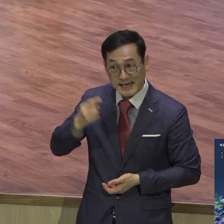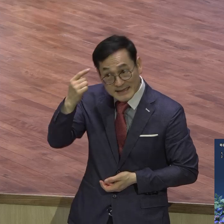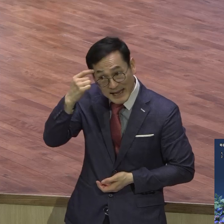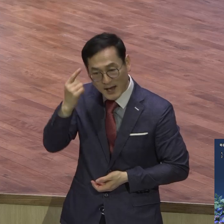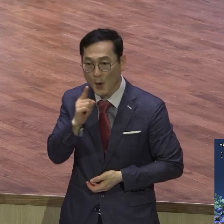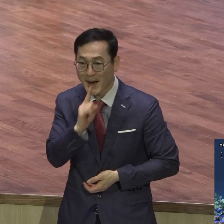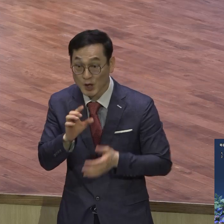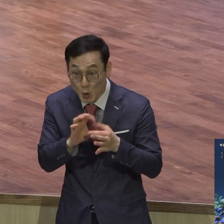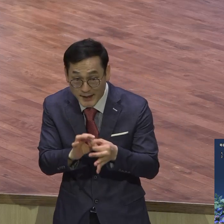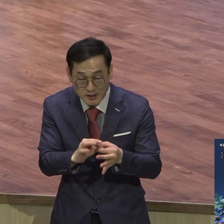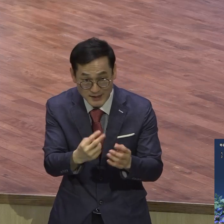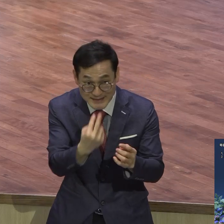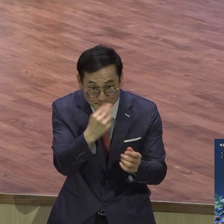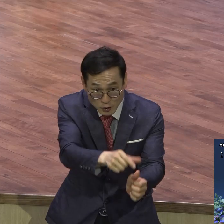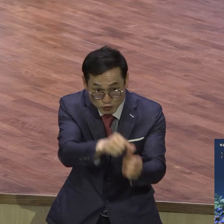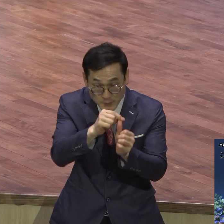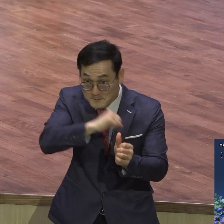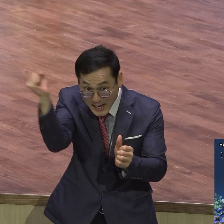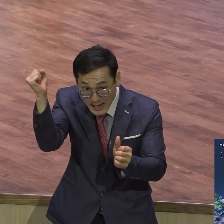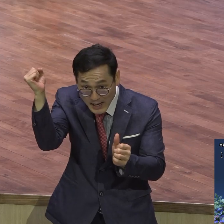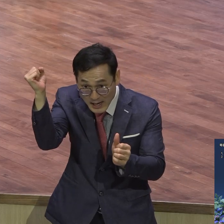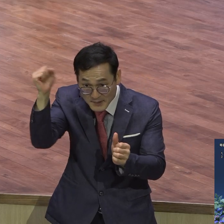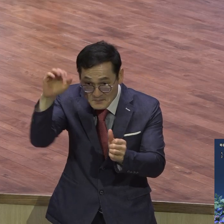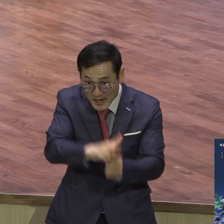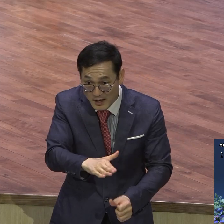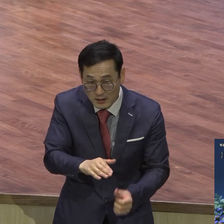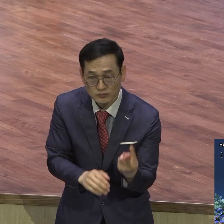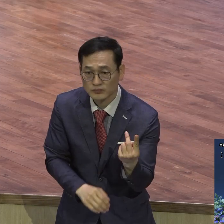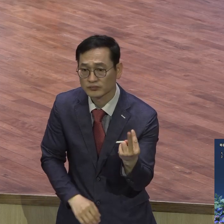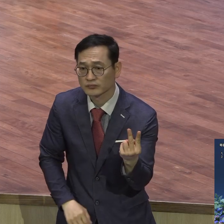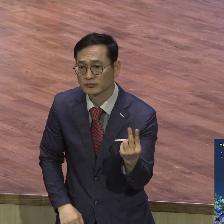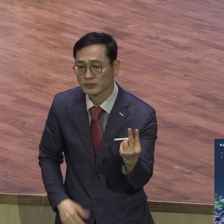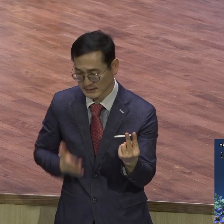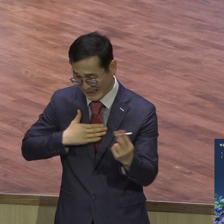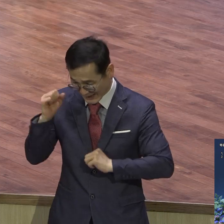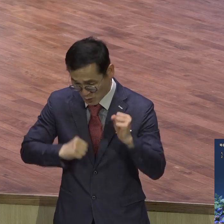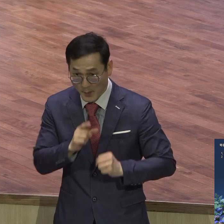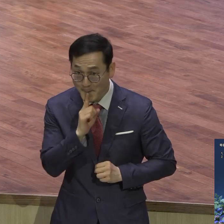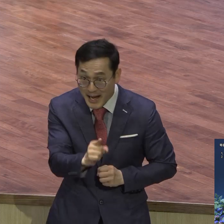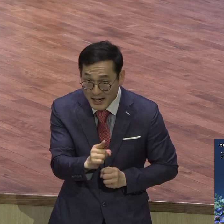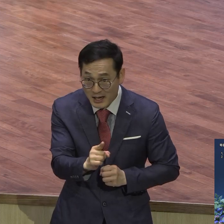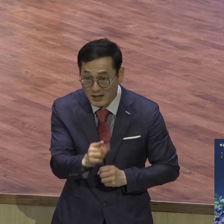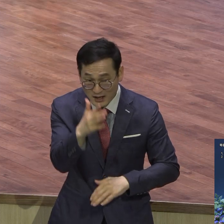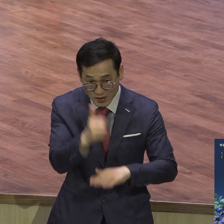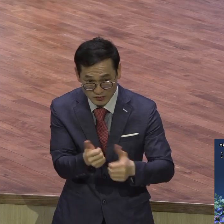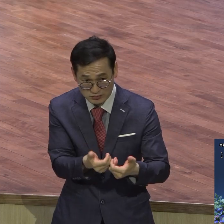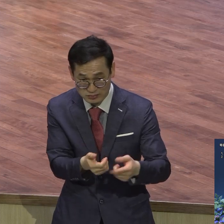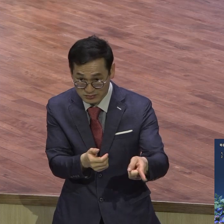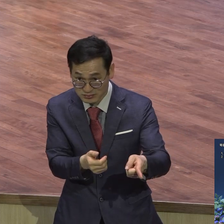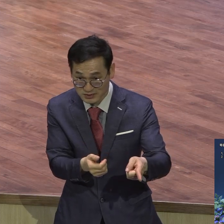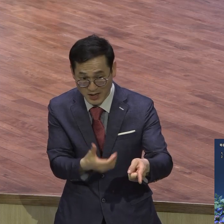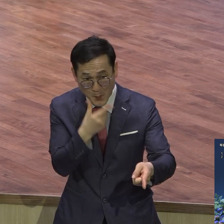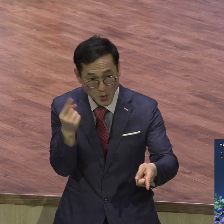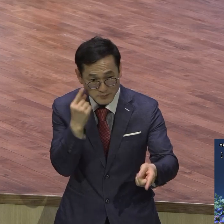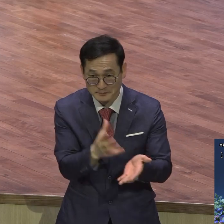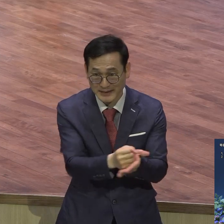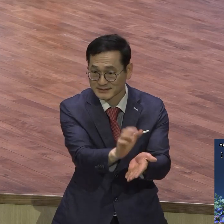살아날 것인가 죽을 것인가요. 내가 하는 행동이 이 판단의 근거가 돼야 됩니다.